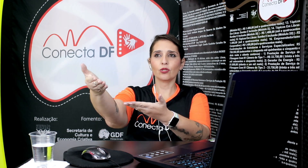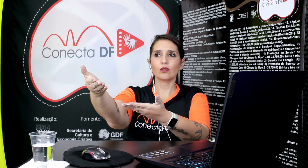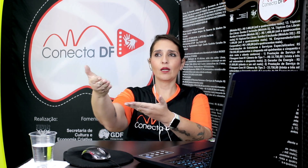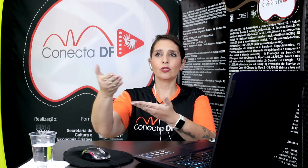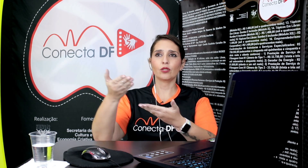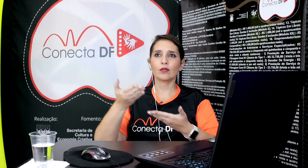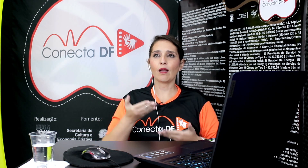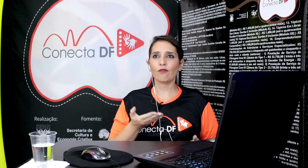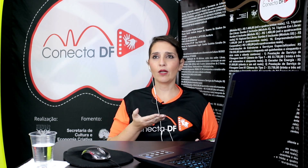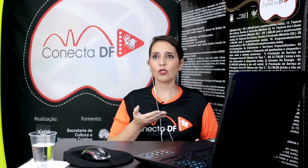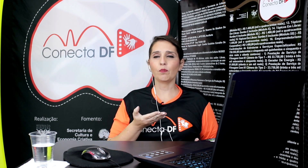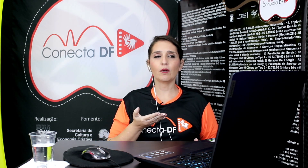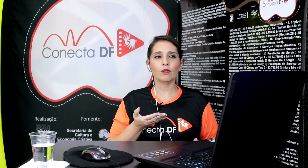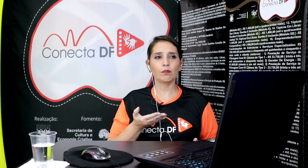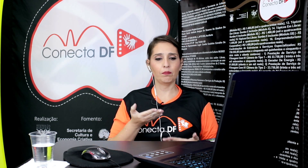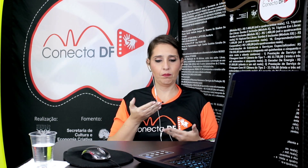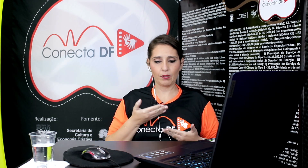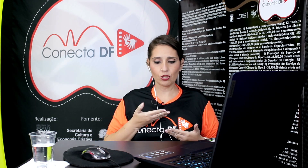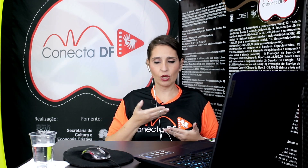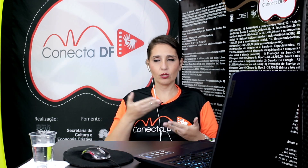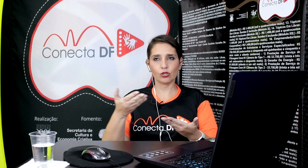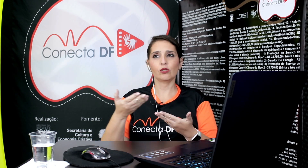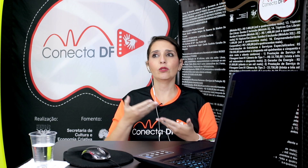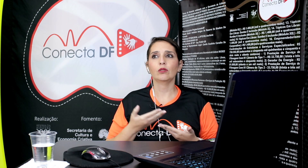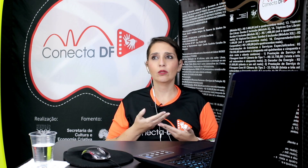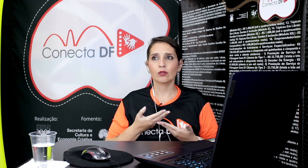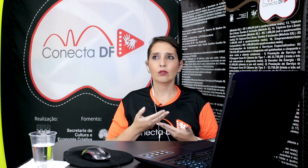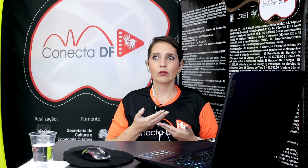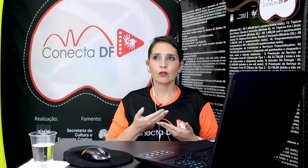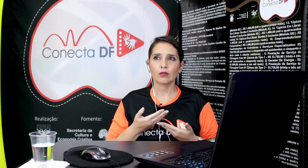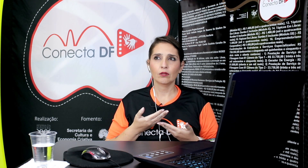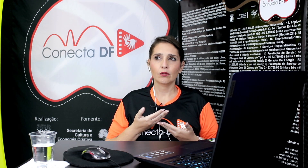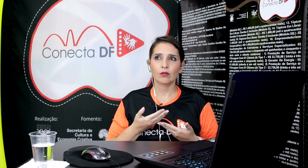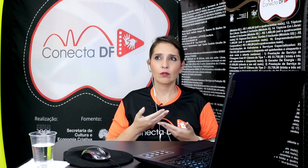traseiro a gente sai da frente para a gente.